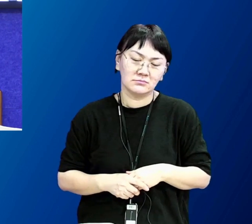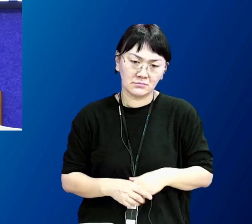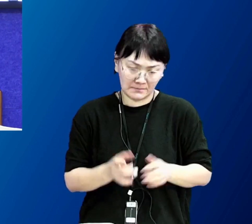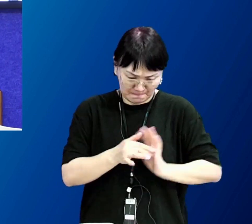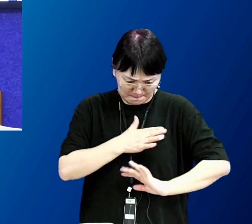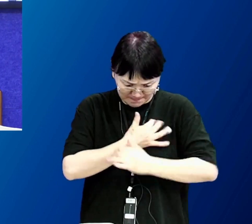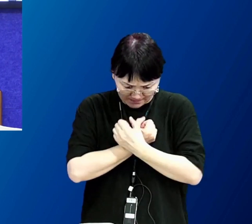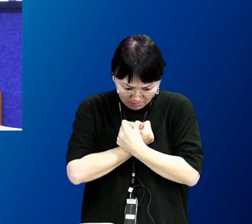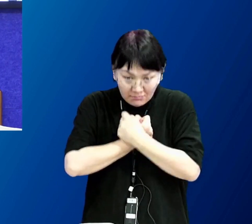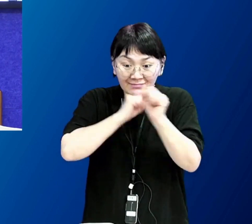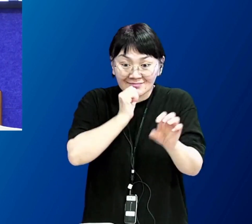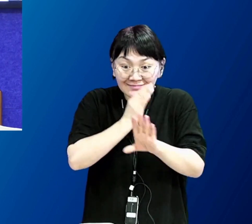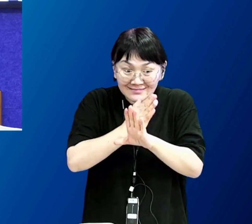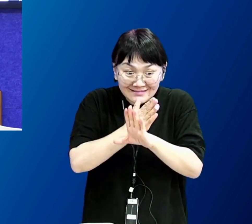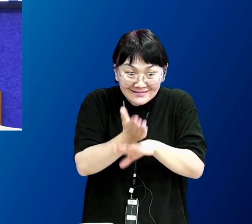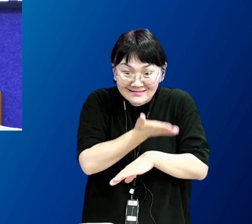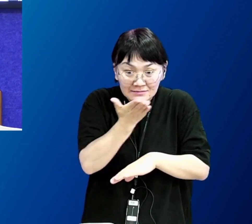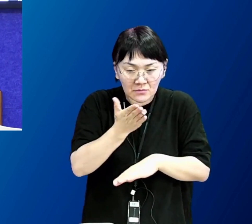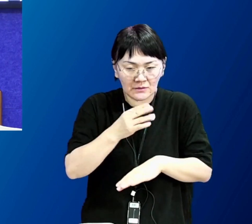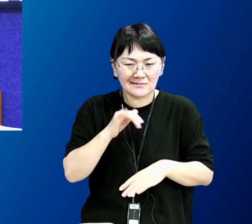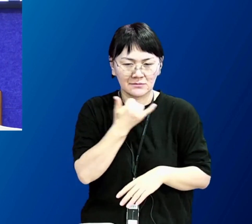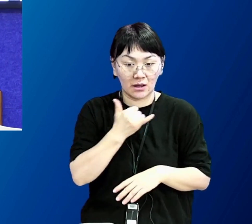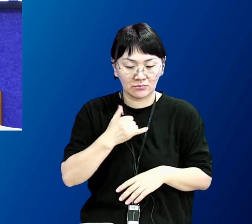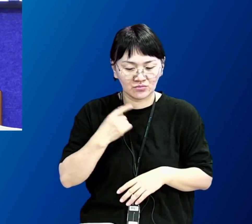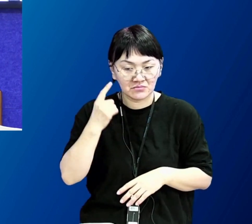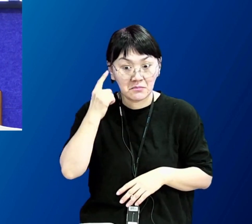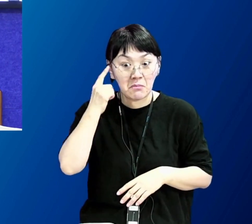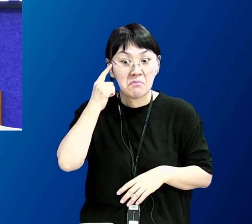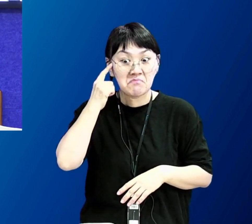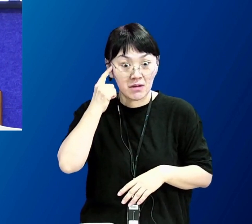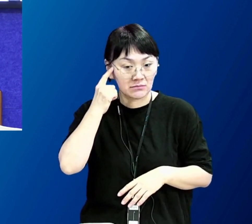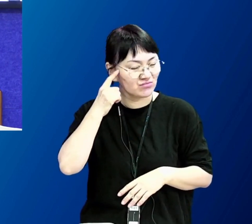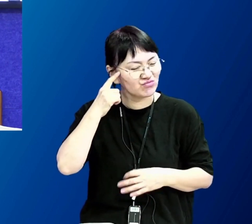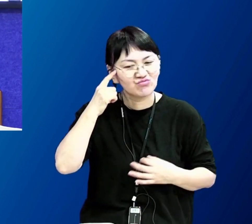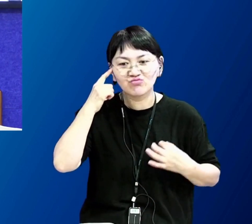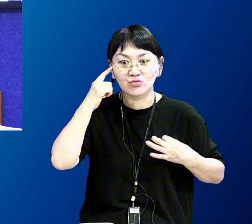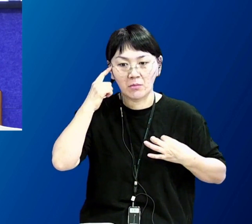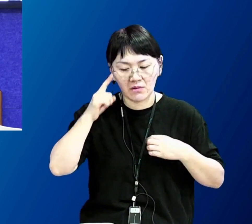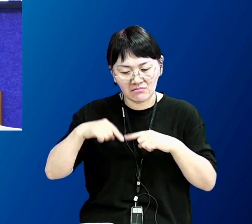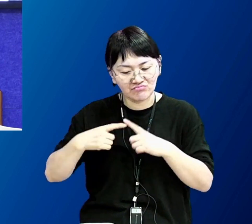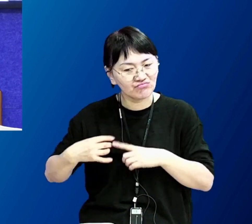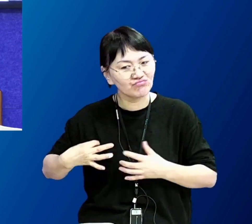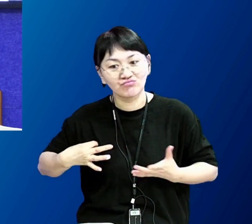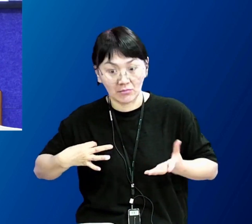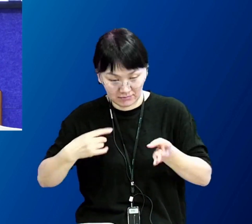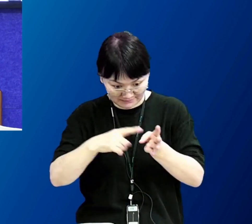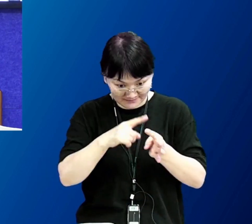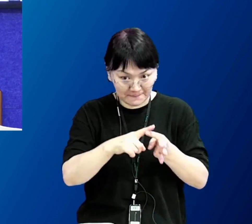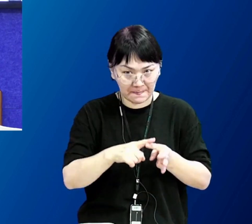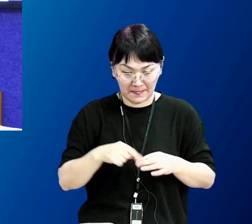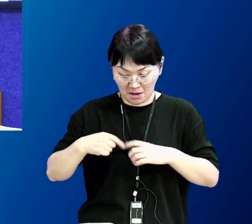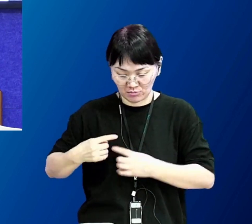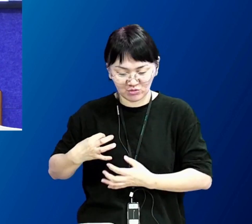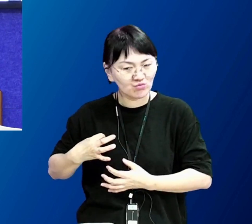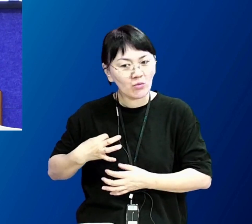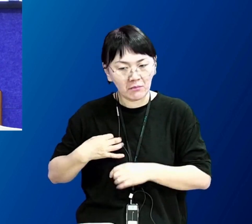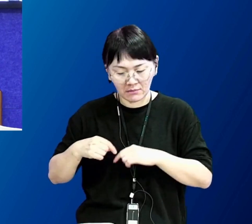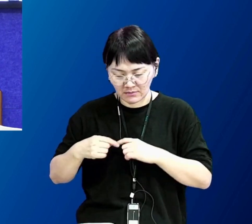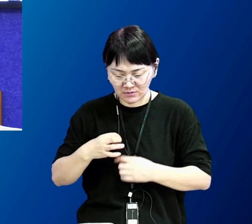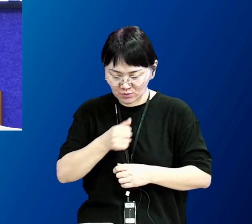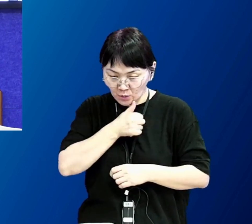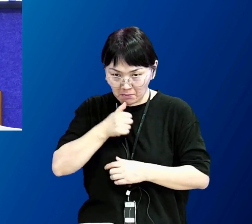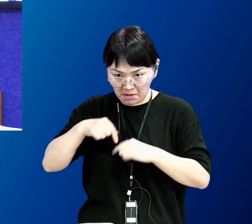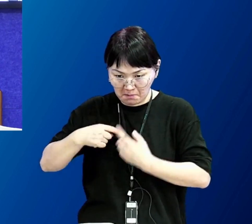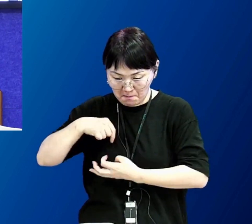아우르릭 앞서온 베시테 사나타 김누글 노슨 김누글로드 엔 김누글레 하이흐고 올